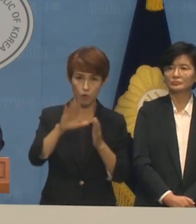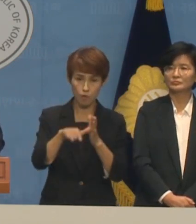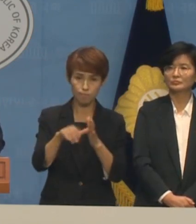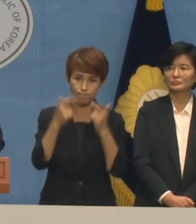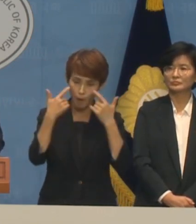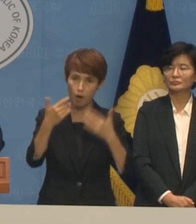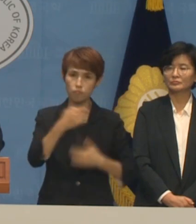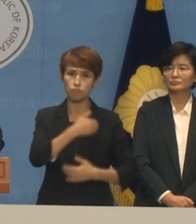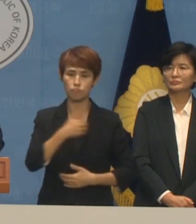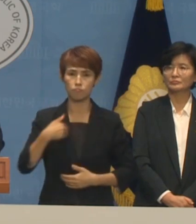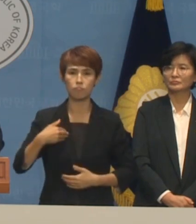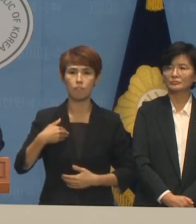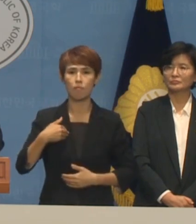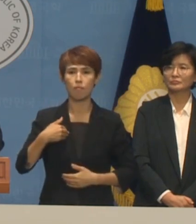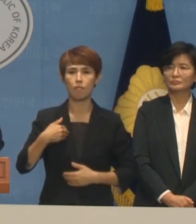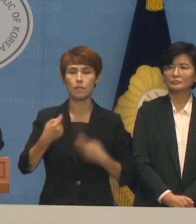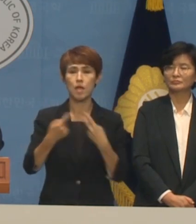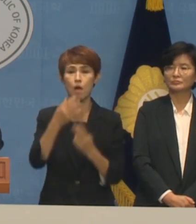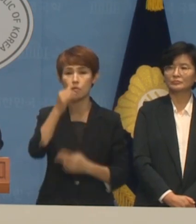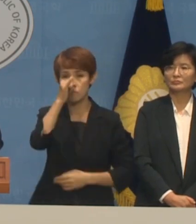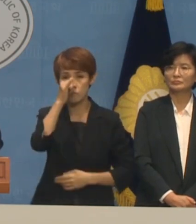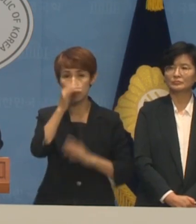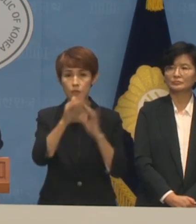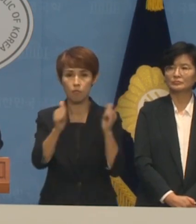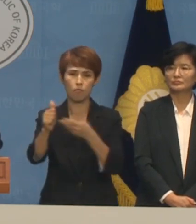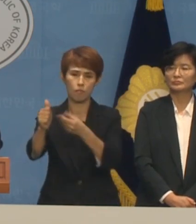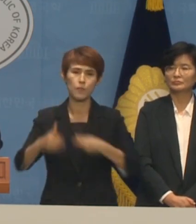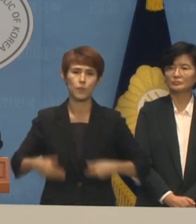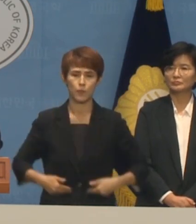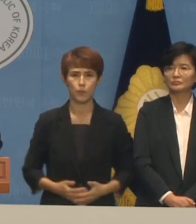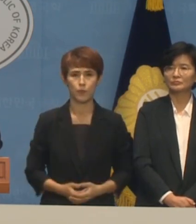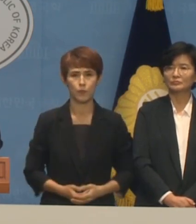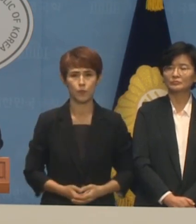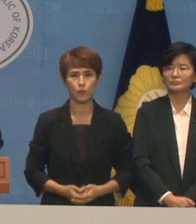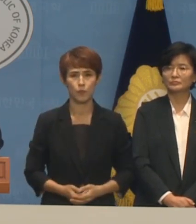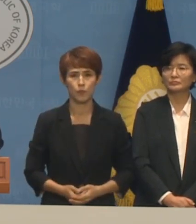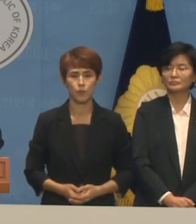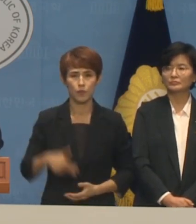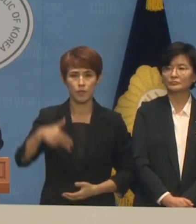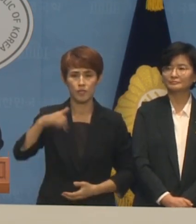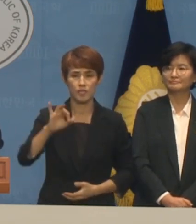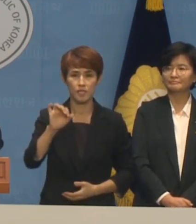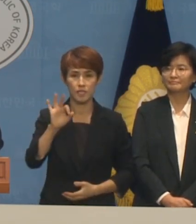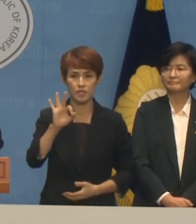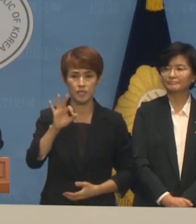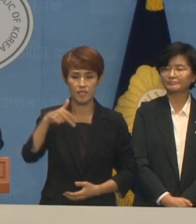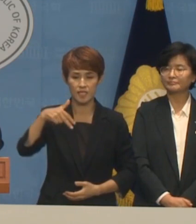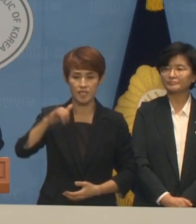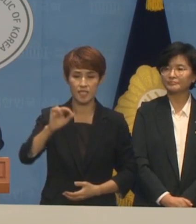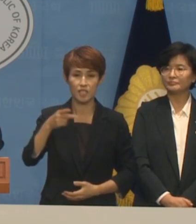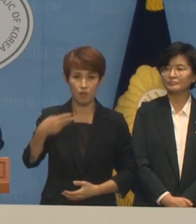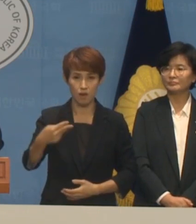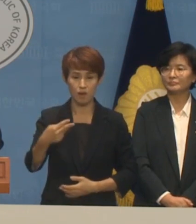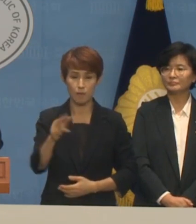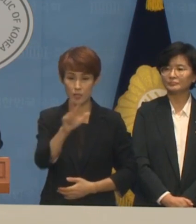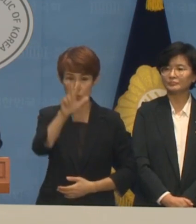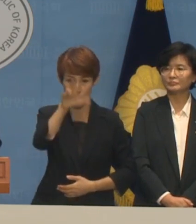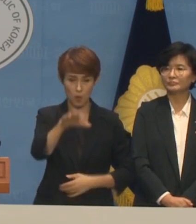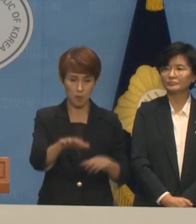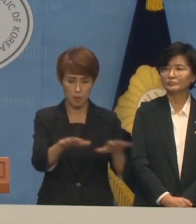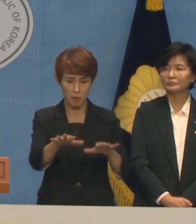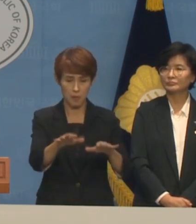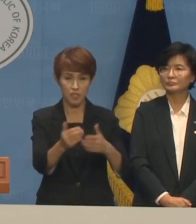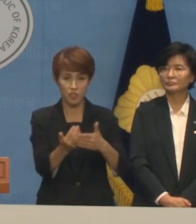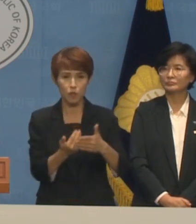점검을 해야 할 것을 다시 한 번 더 촉구드리고요. 지열발전소 지진이 나기 이전에 미소 지진이